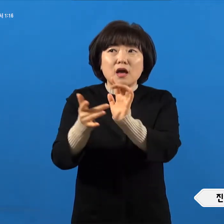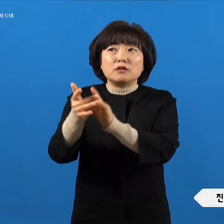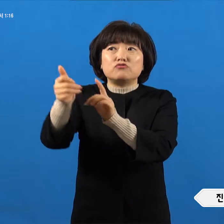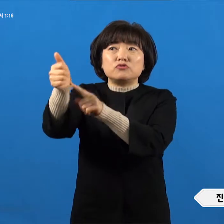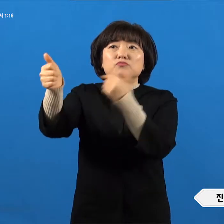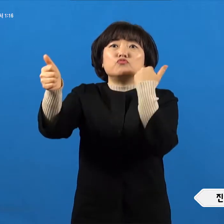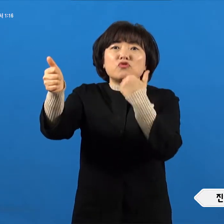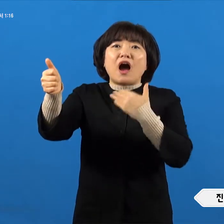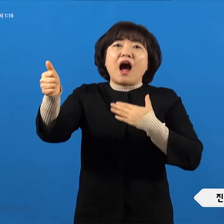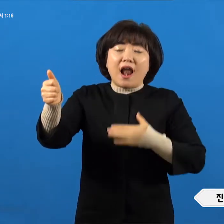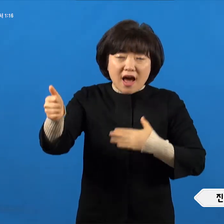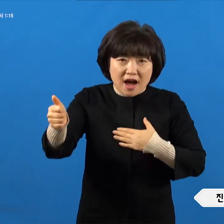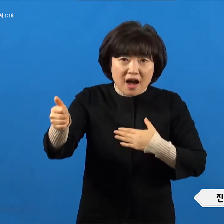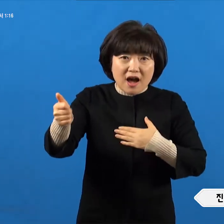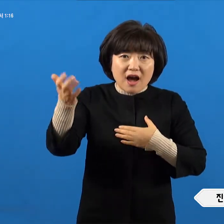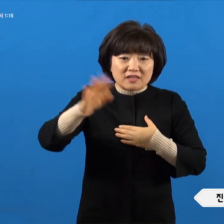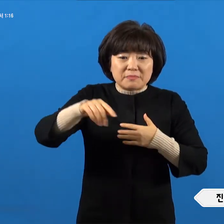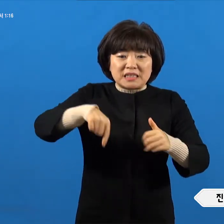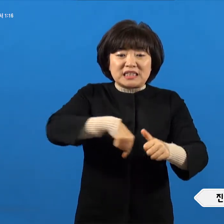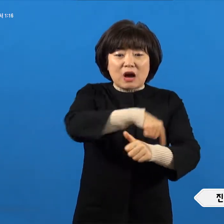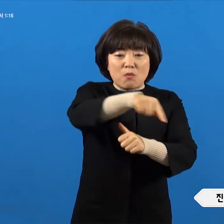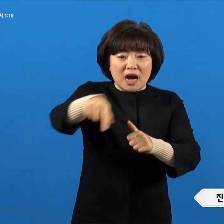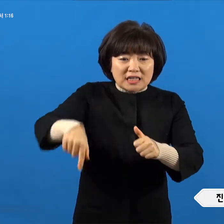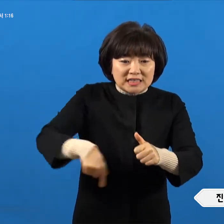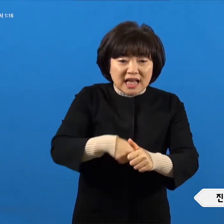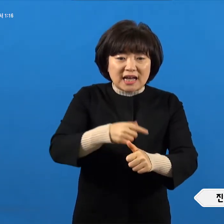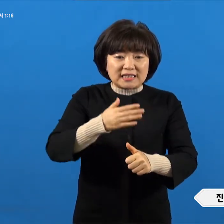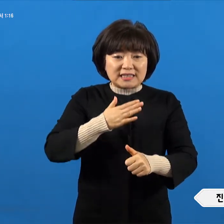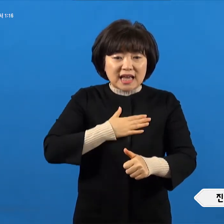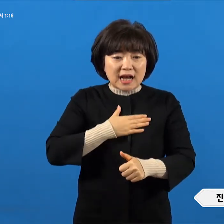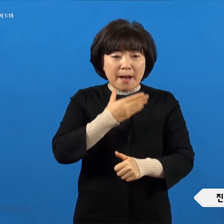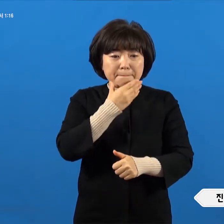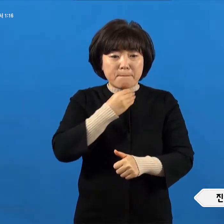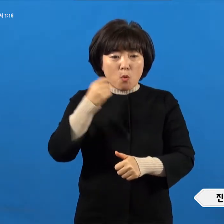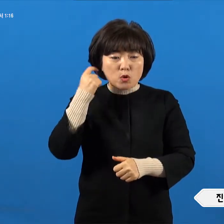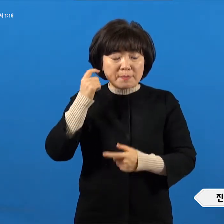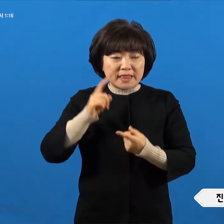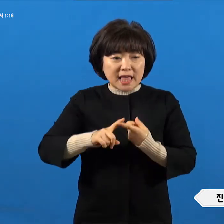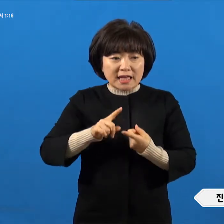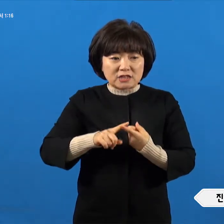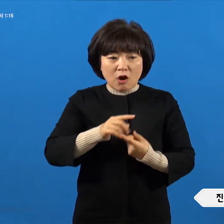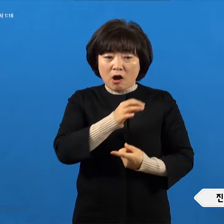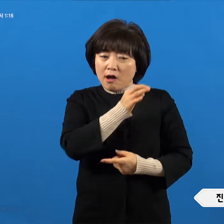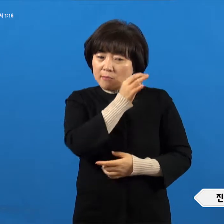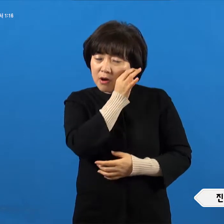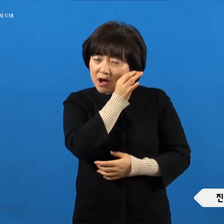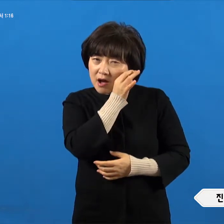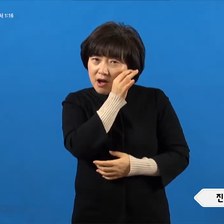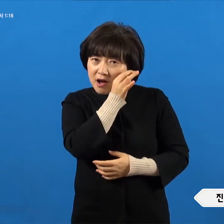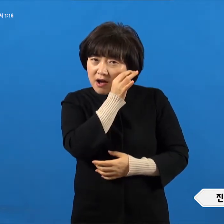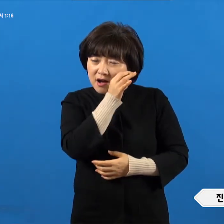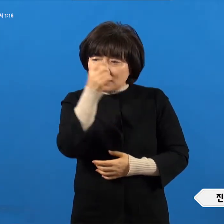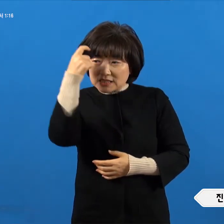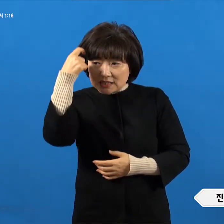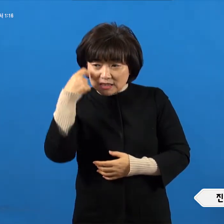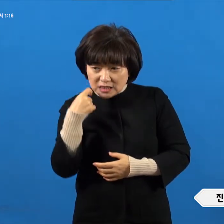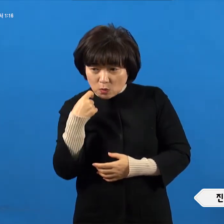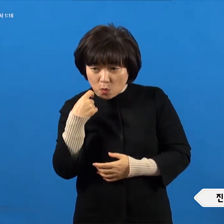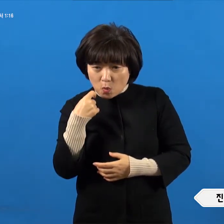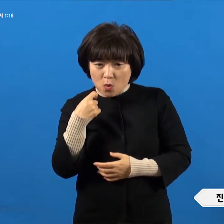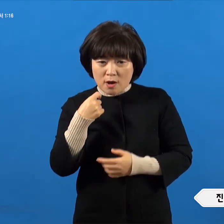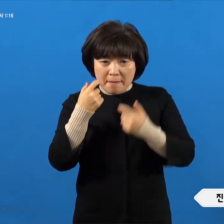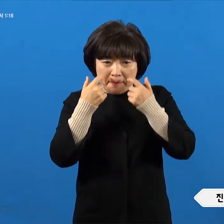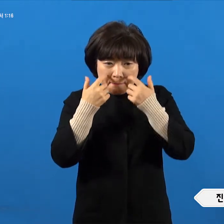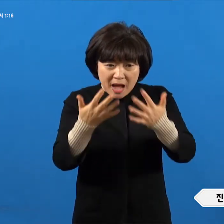알고 있었습니다. 그러나 상황상 거기서 복음을 향해 부끄러움을 느끼고 똑똑하게